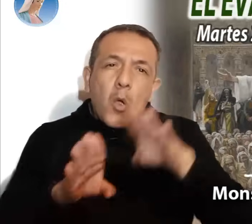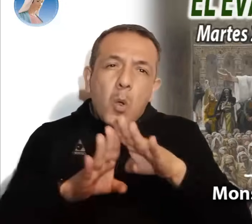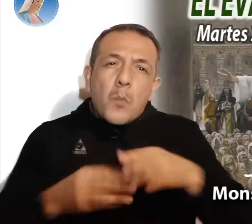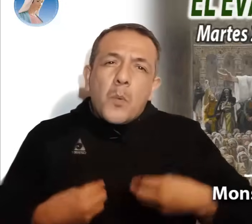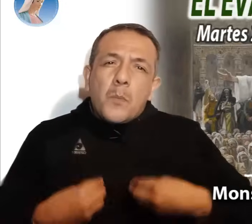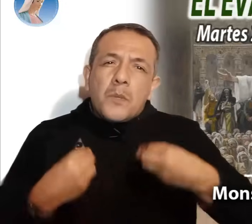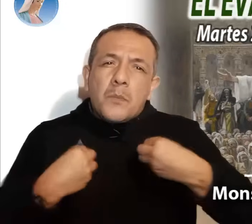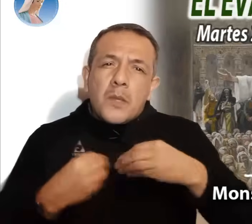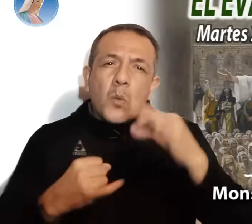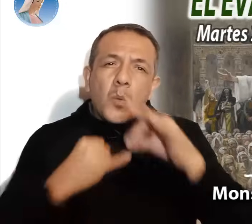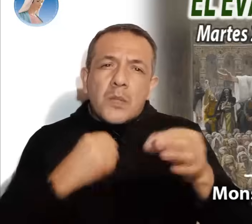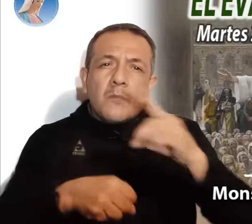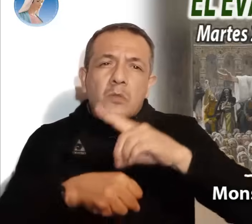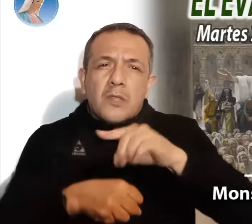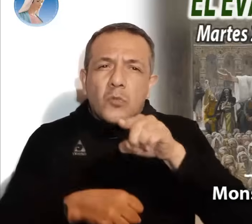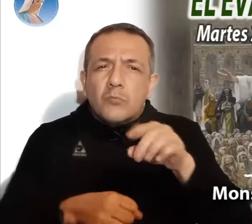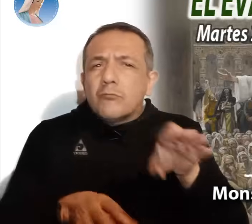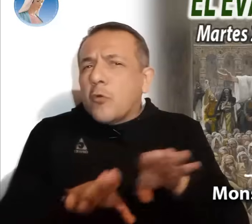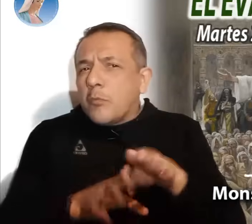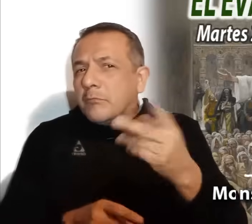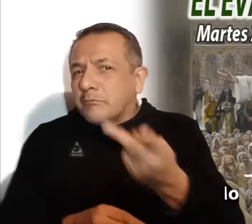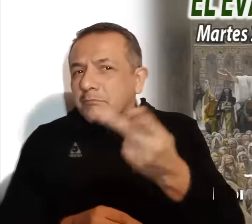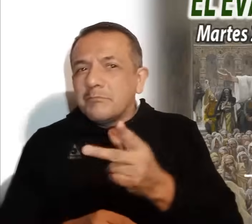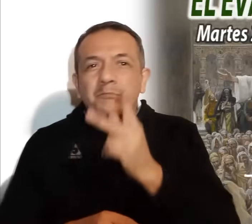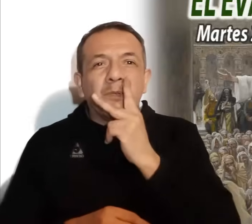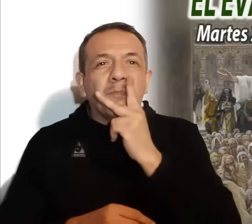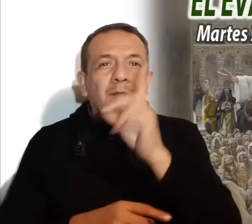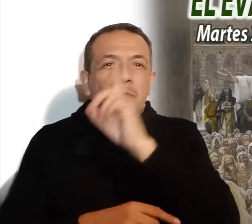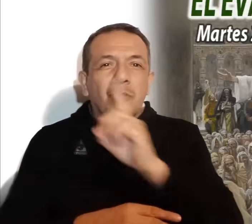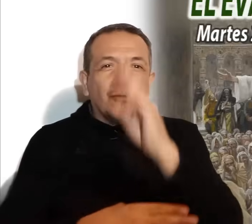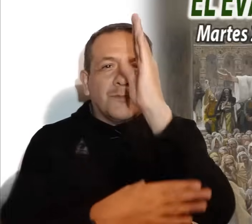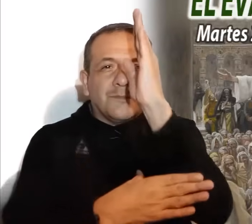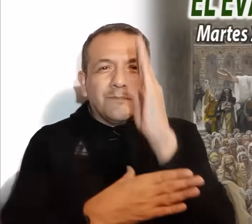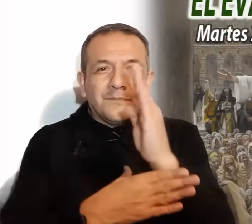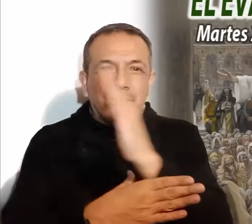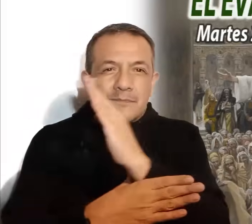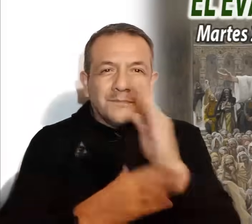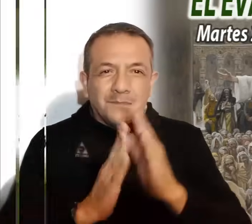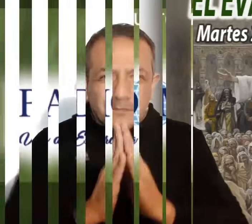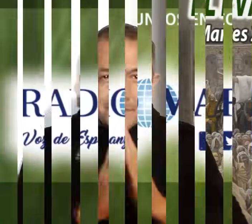El Señor te bendiga en nombre del Padre, y del Hijo, y del Espíritu Santo.